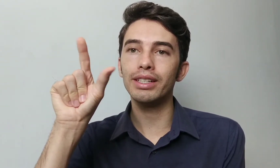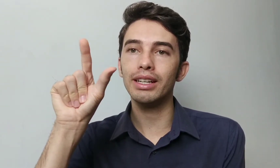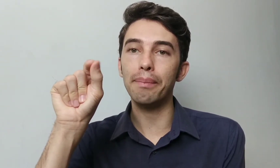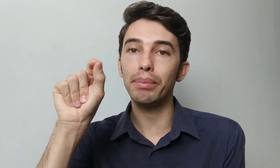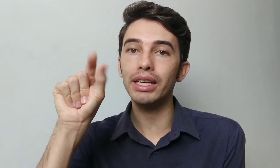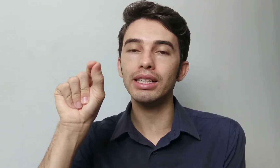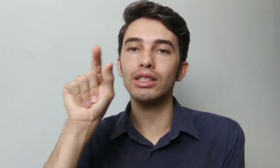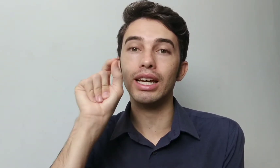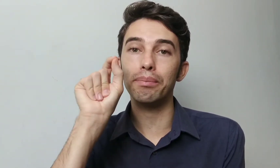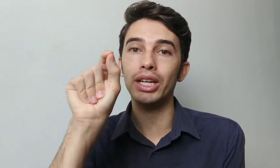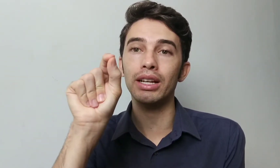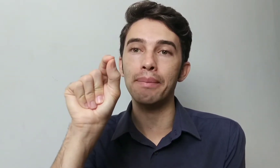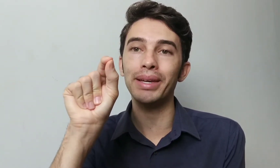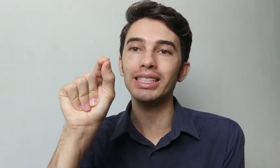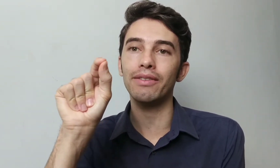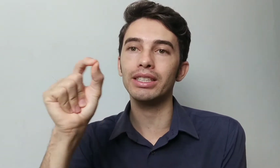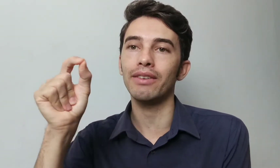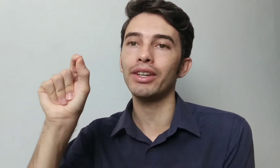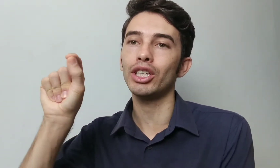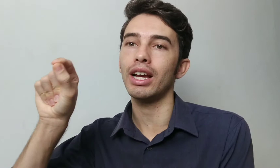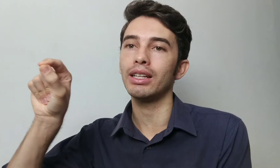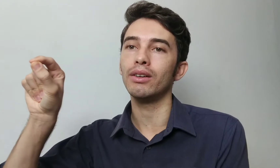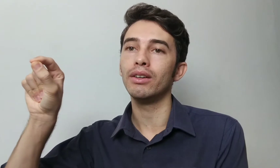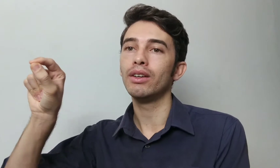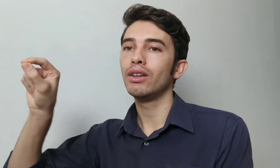a pinça, só que a pinça vai estar fechada. Ó.